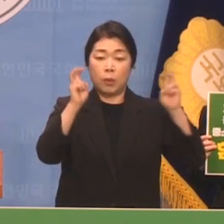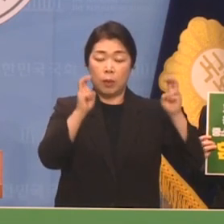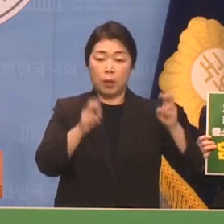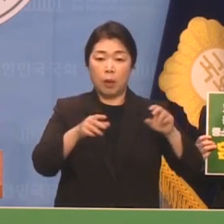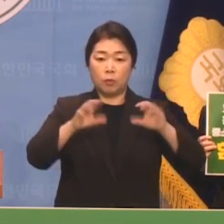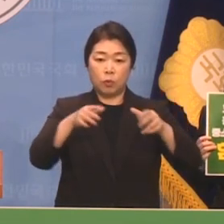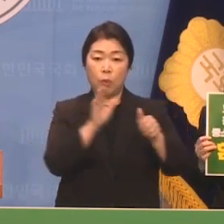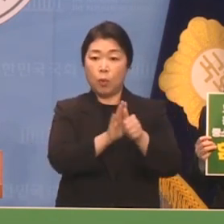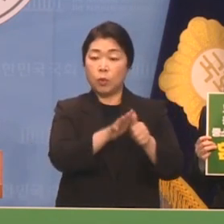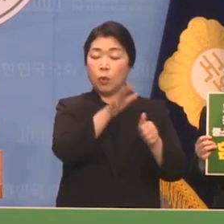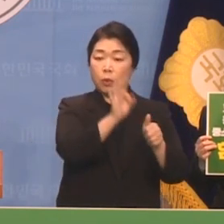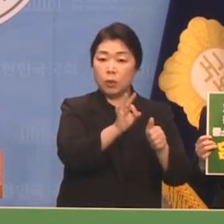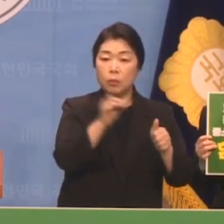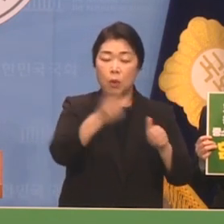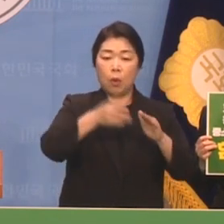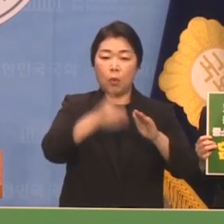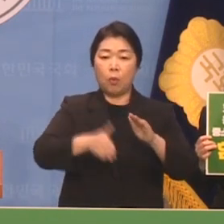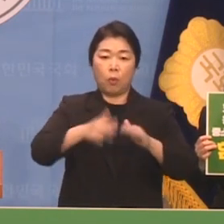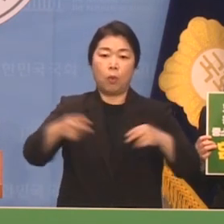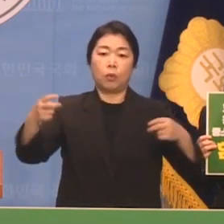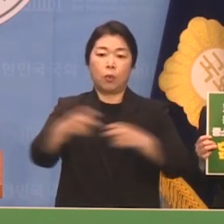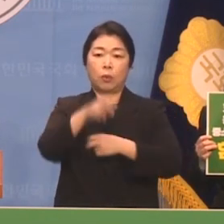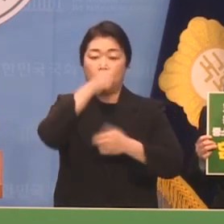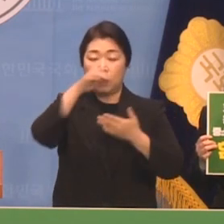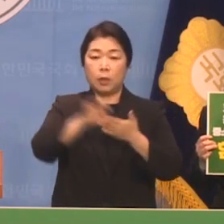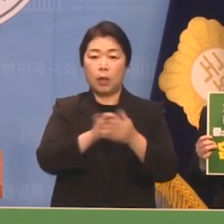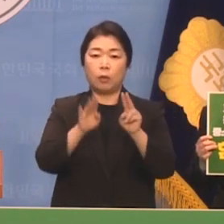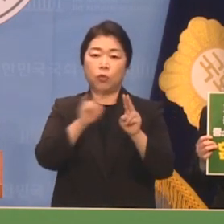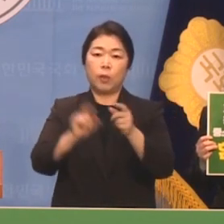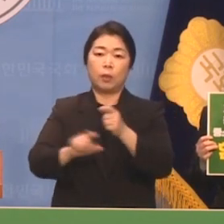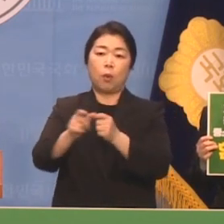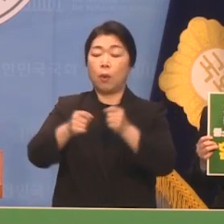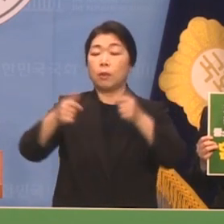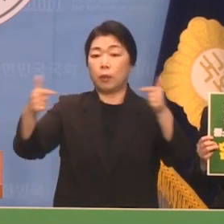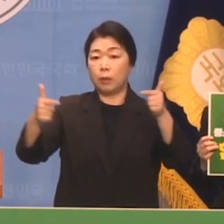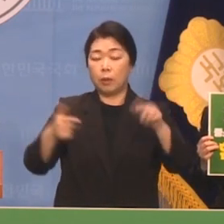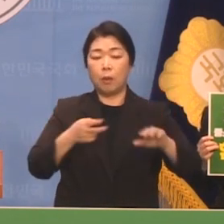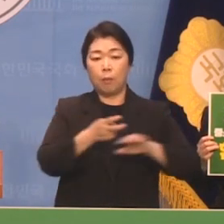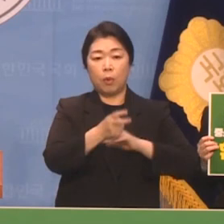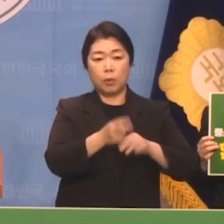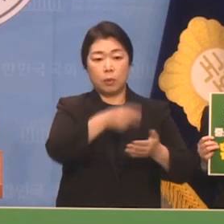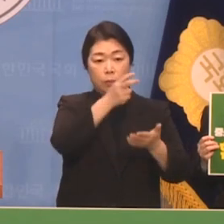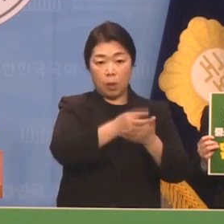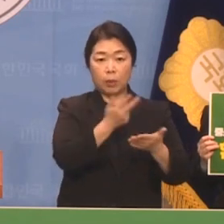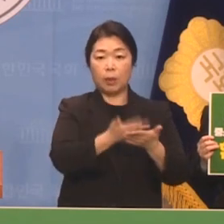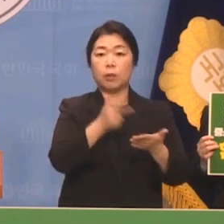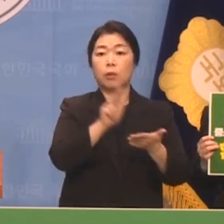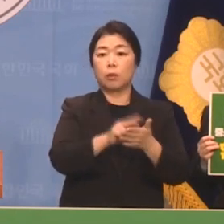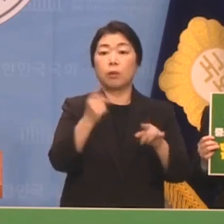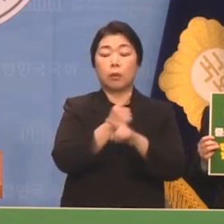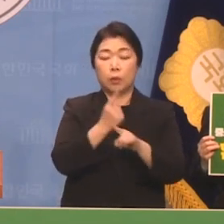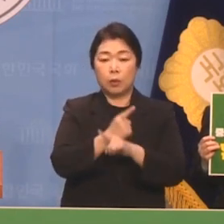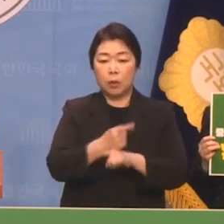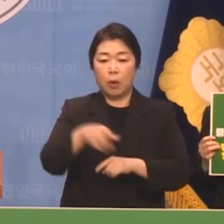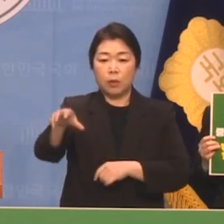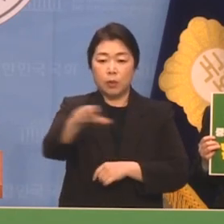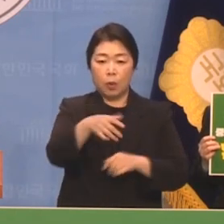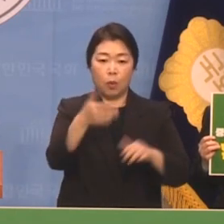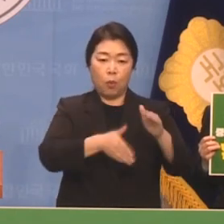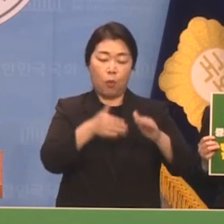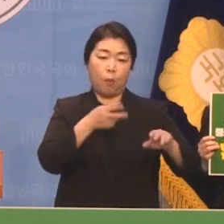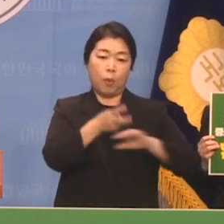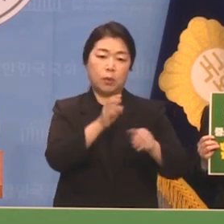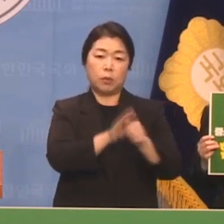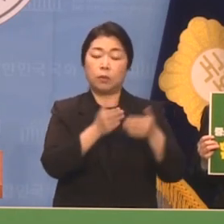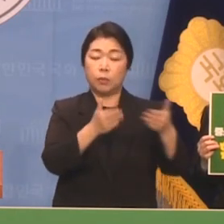공용제, 공공교통 예산 2배 확대, 버스법 개정으로 지역 공공버스를 지원할 것입니다.